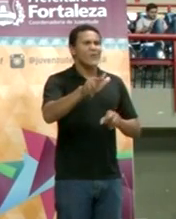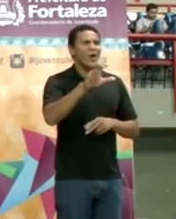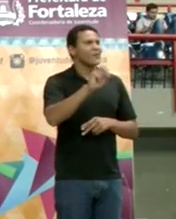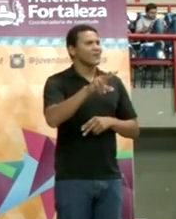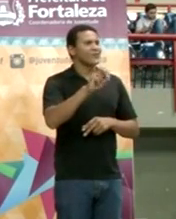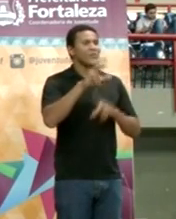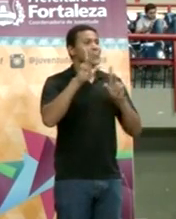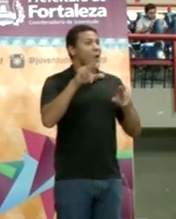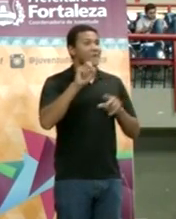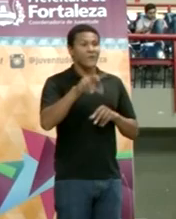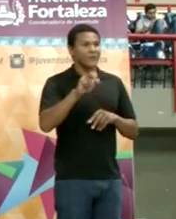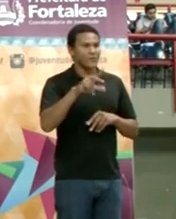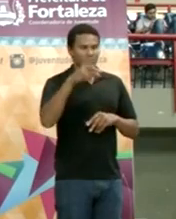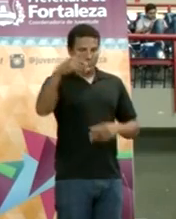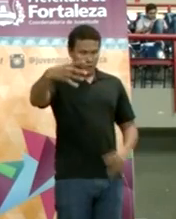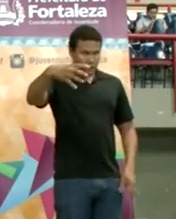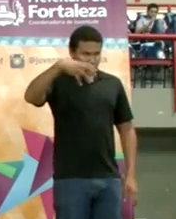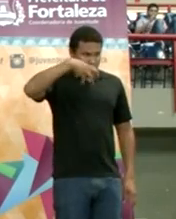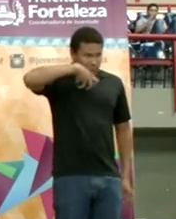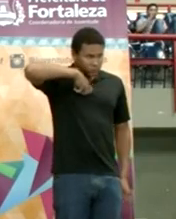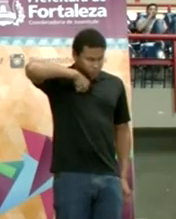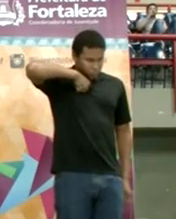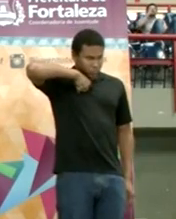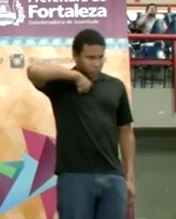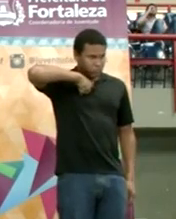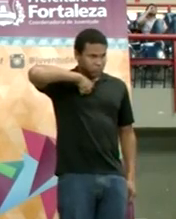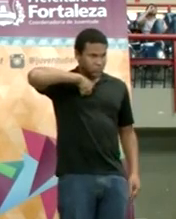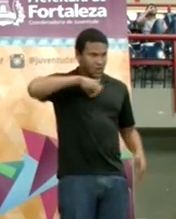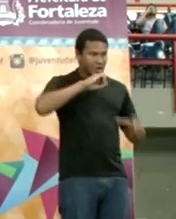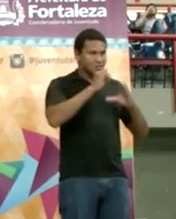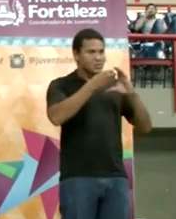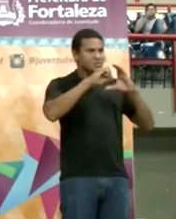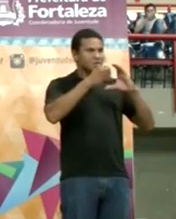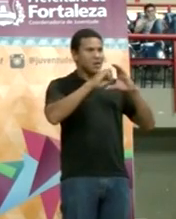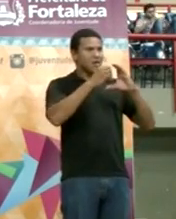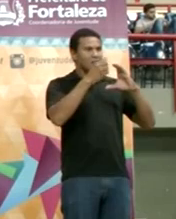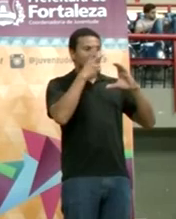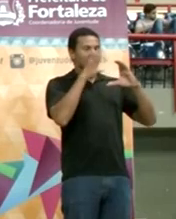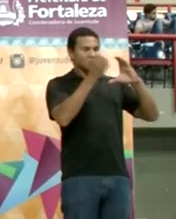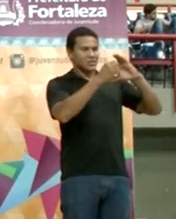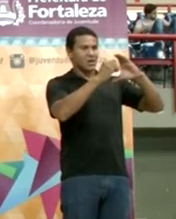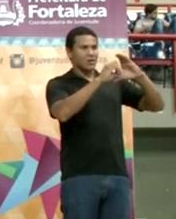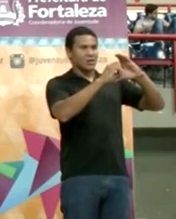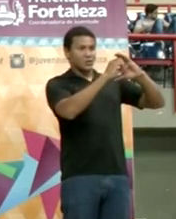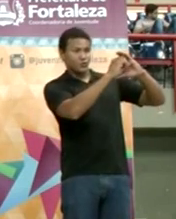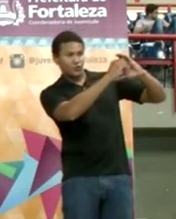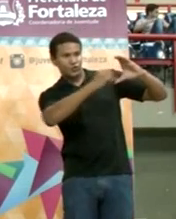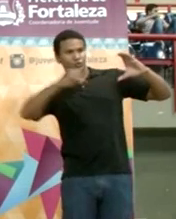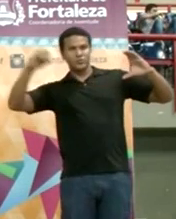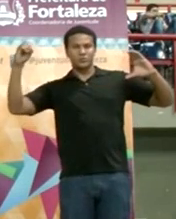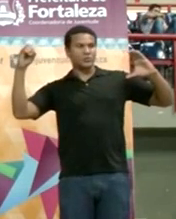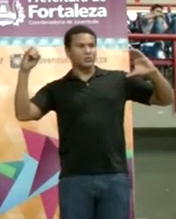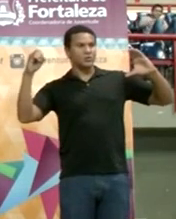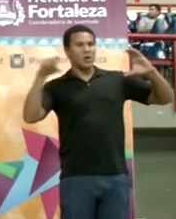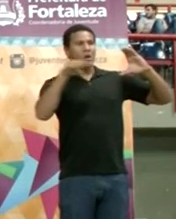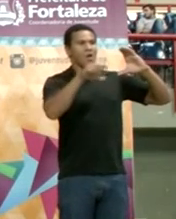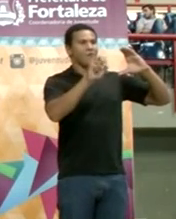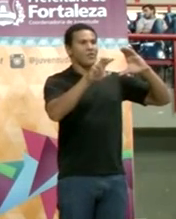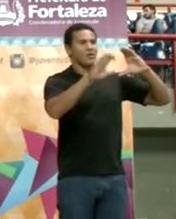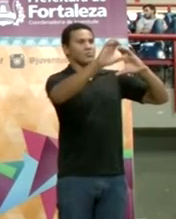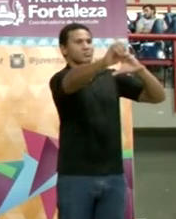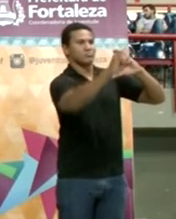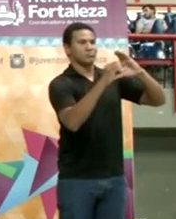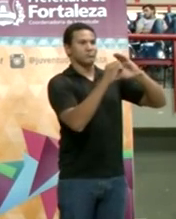as atividades celulares e aí ele passa a fazer a função dele, a que ele deseja. Por isso que nós não podemos